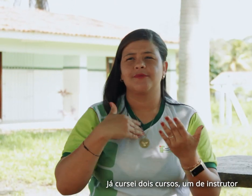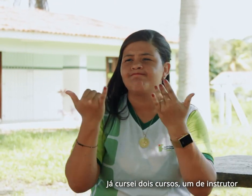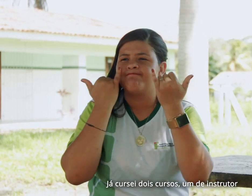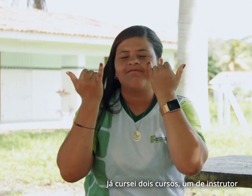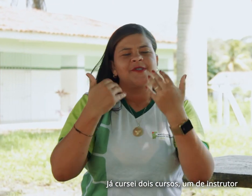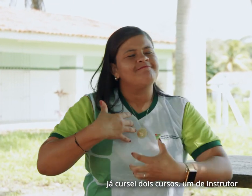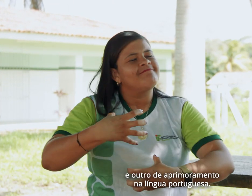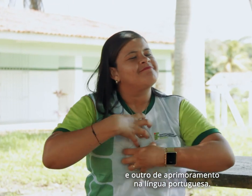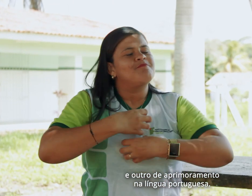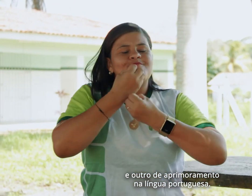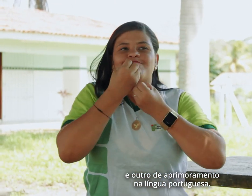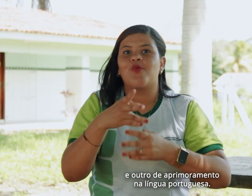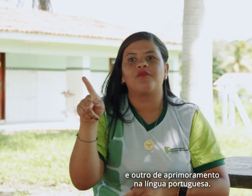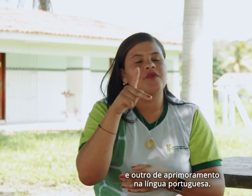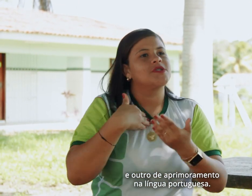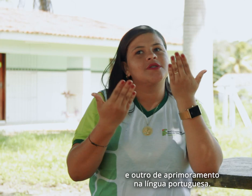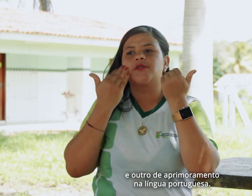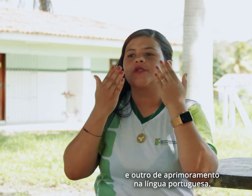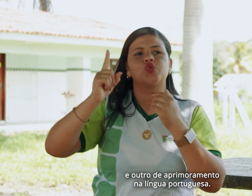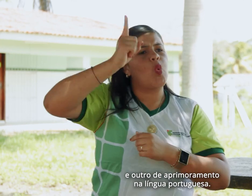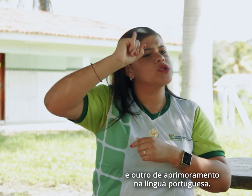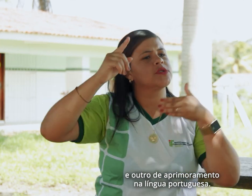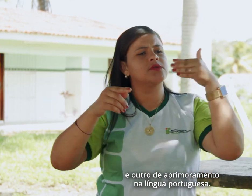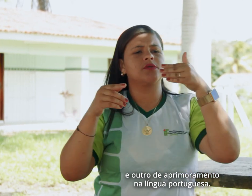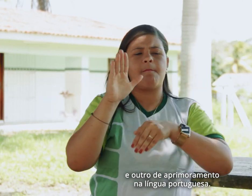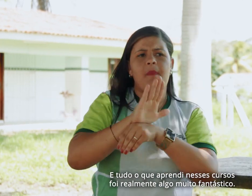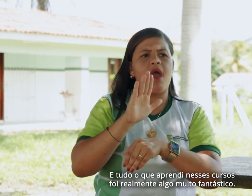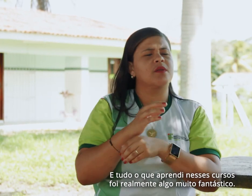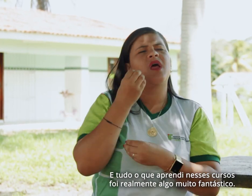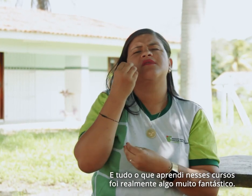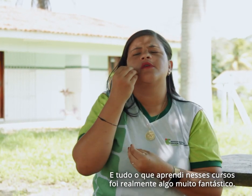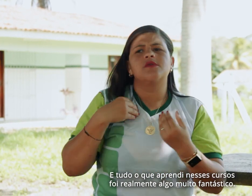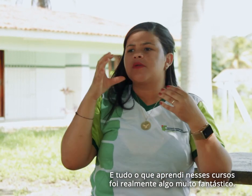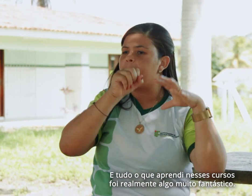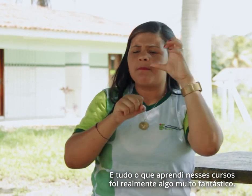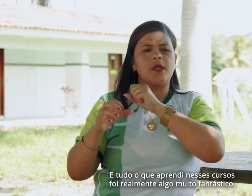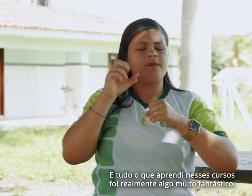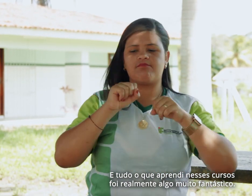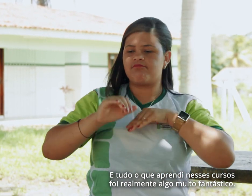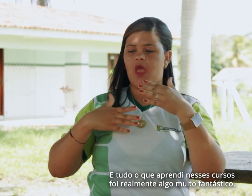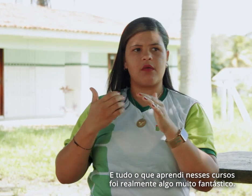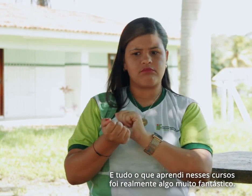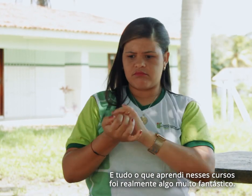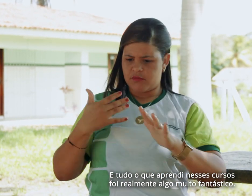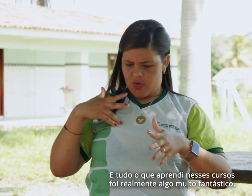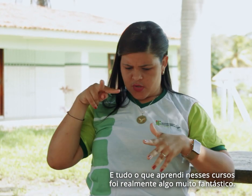de instrutor e outro de aprimoramento na língua portuguesa. E tudo o que aprendi nesses cursos foi realmente algo muito fantástico.